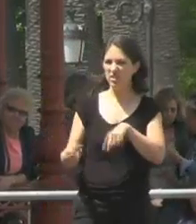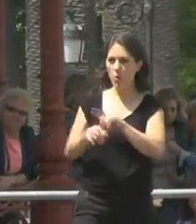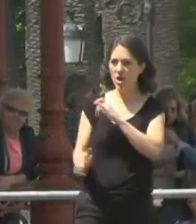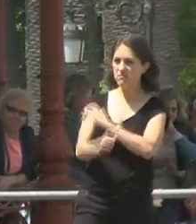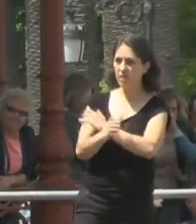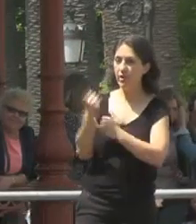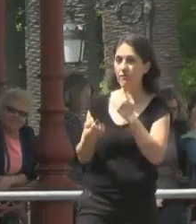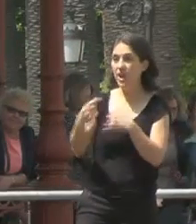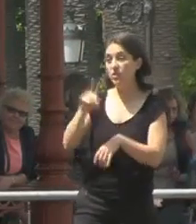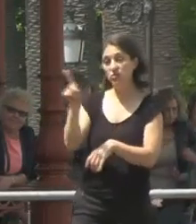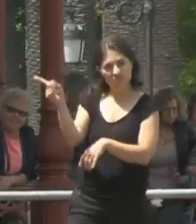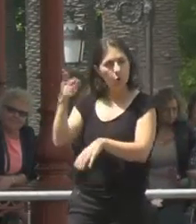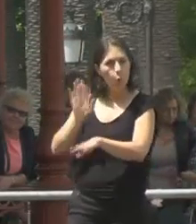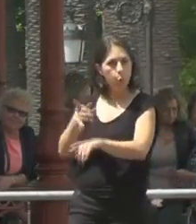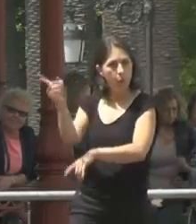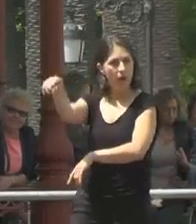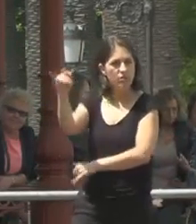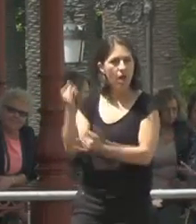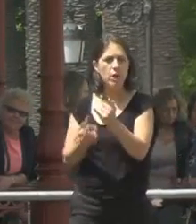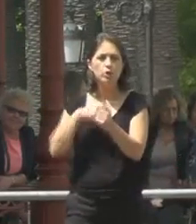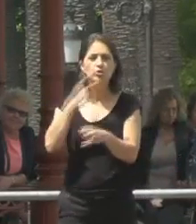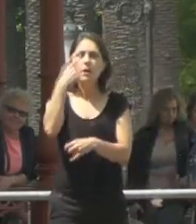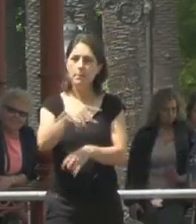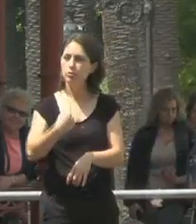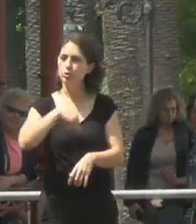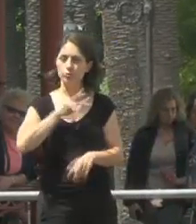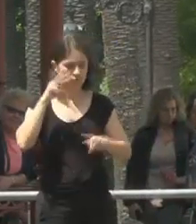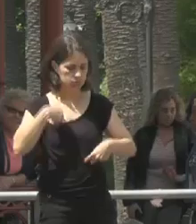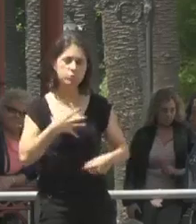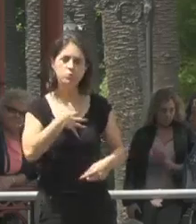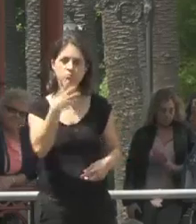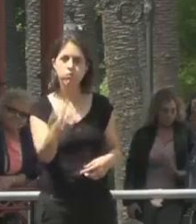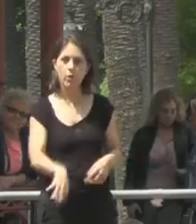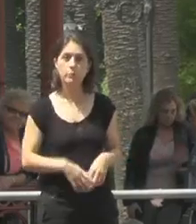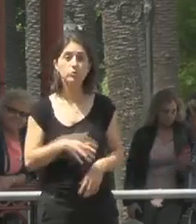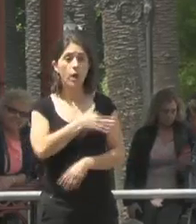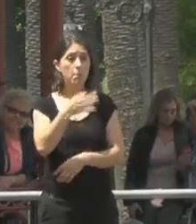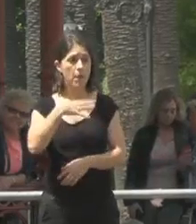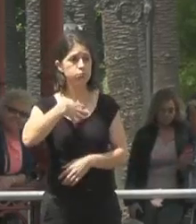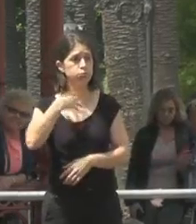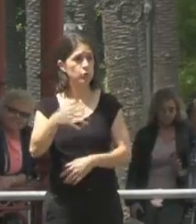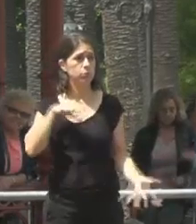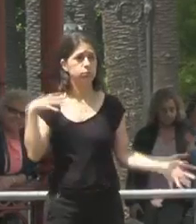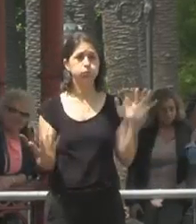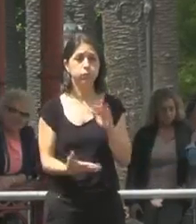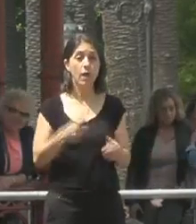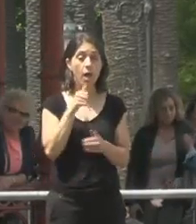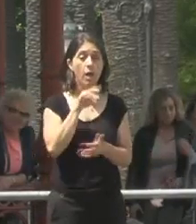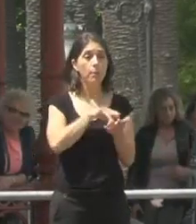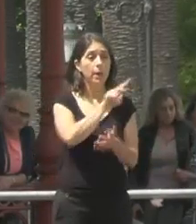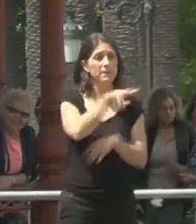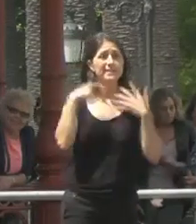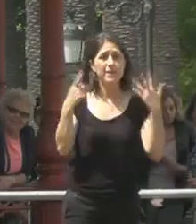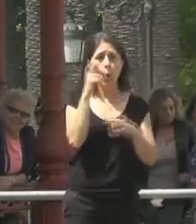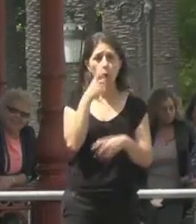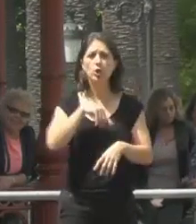en la que nos han sumido, supimos que podíamos y lo hicimos posible. Y ahora, el 26 de junio, lo único